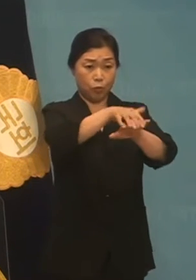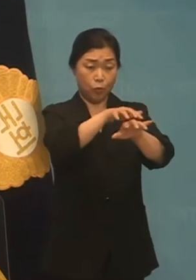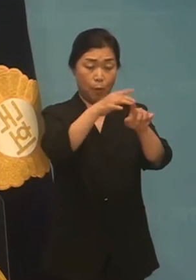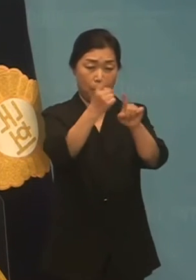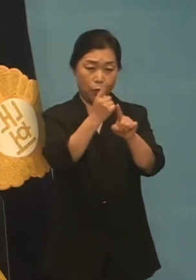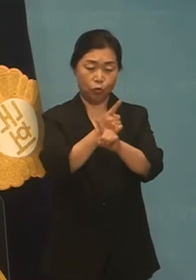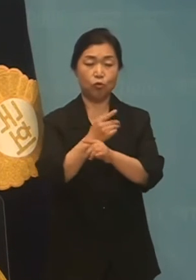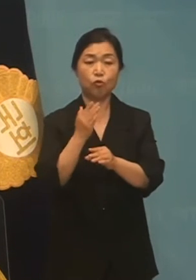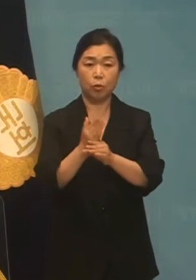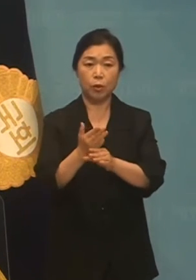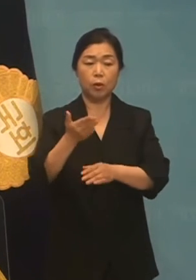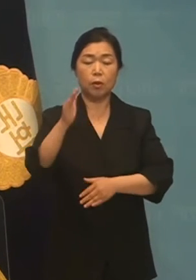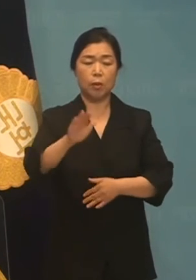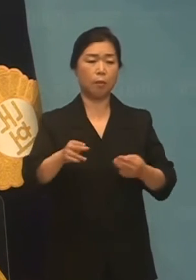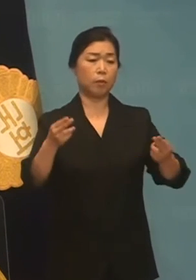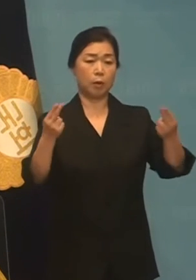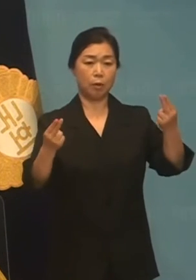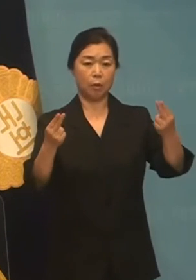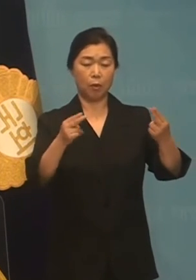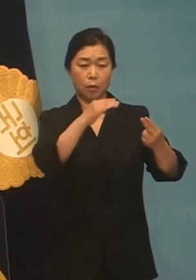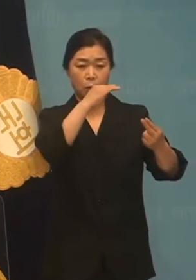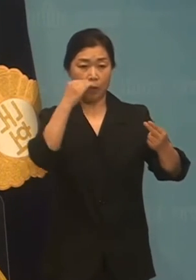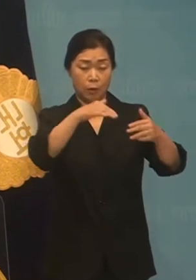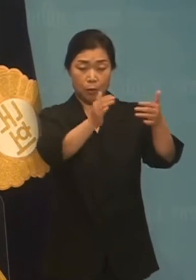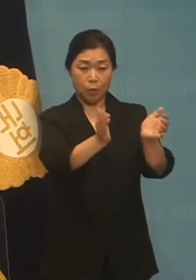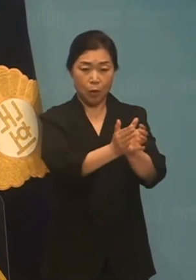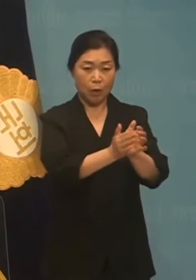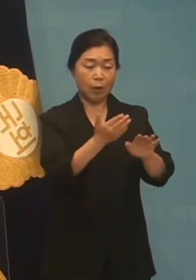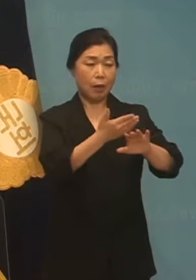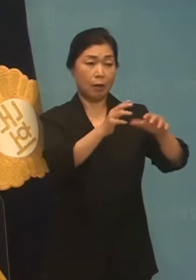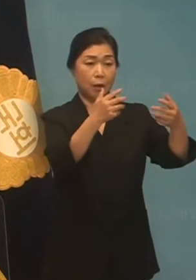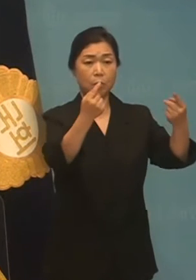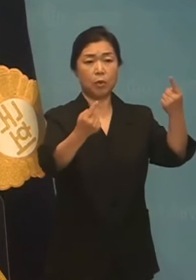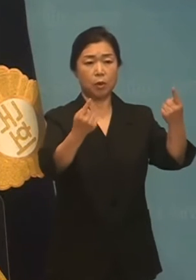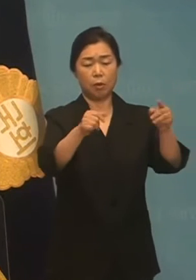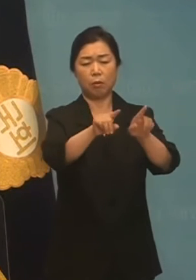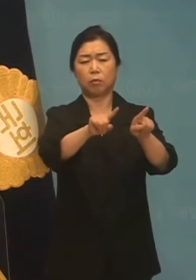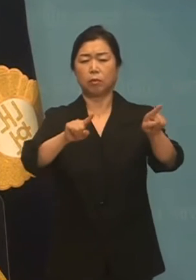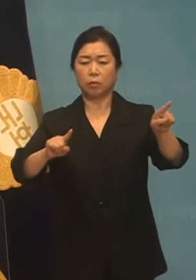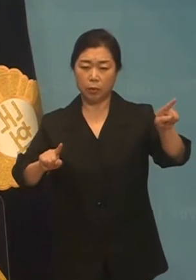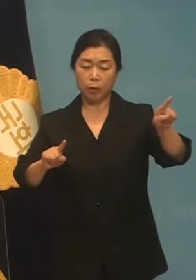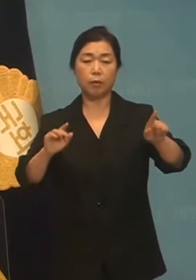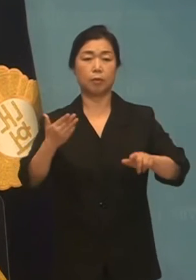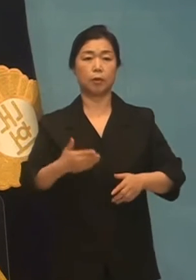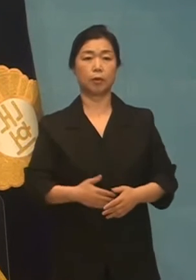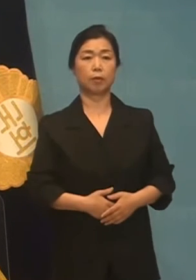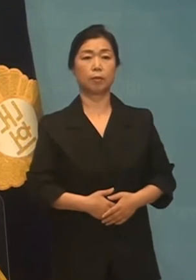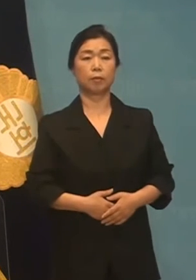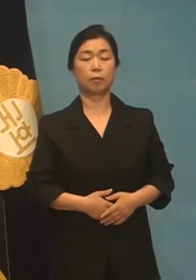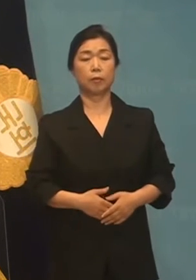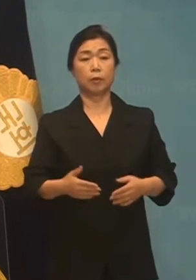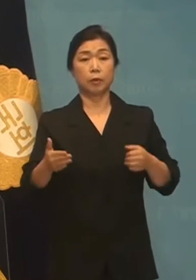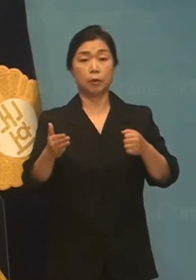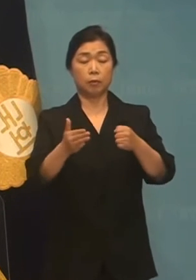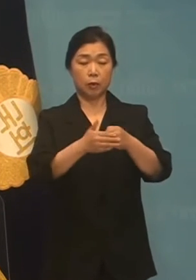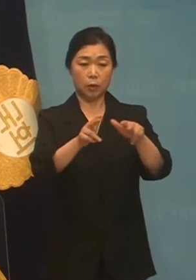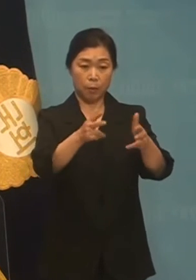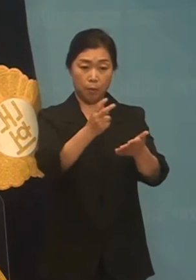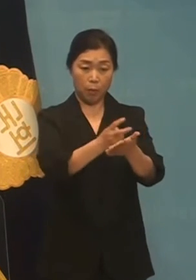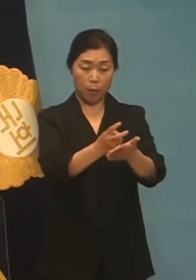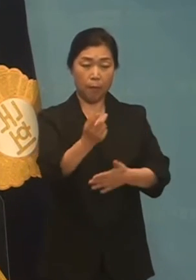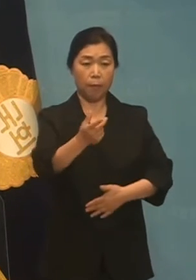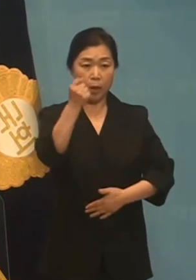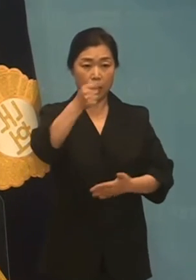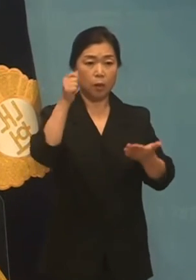있습니다. 그러나 이에 비해 정의로운 전환은 다른 선진국에 비해 많이 늦었습니다. 따라서 이 법은